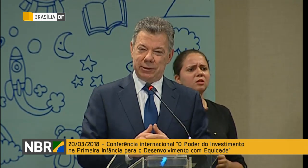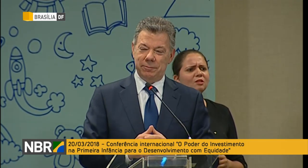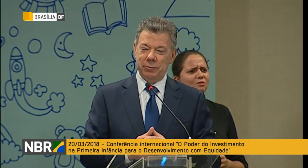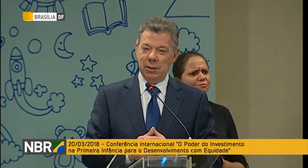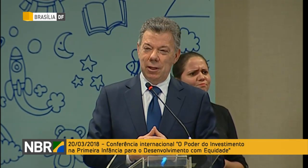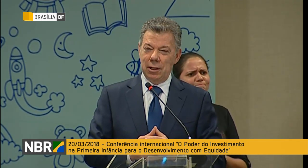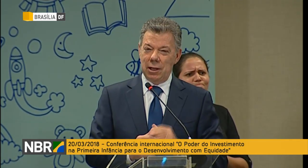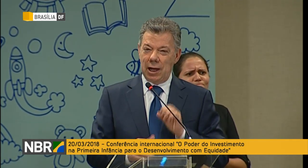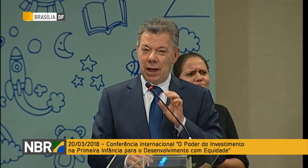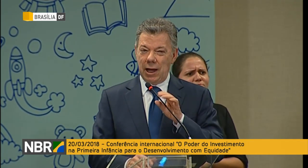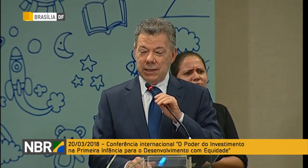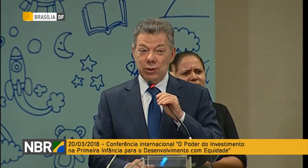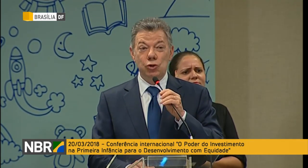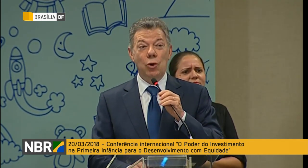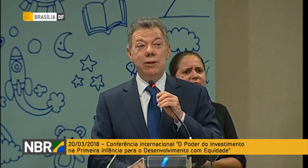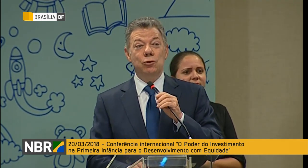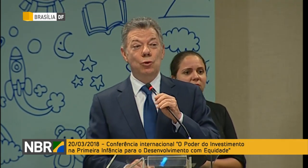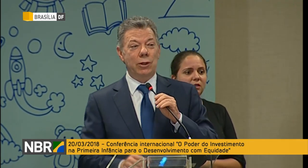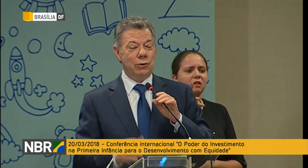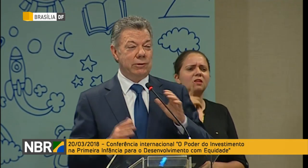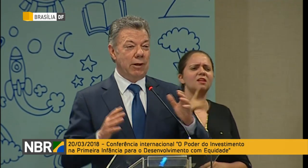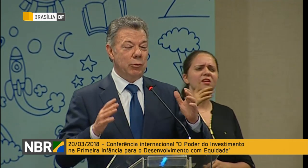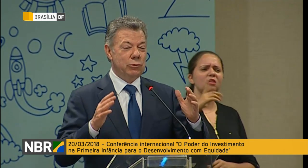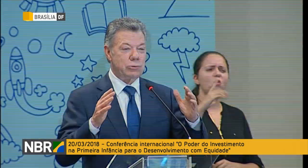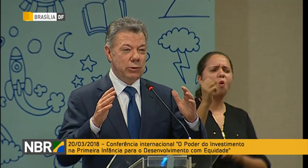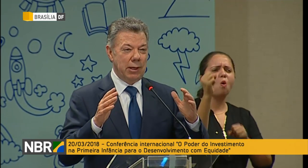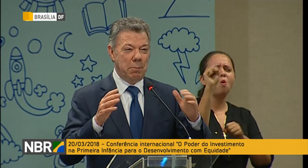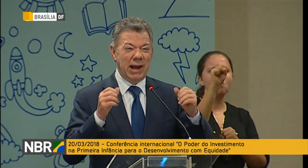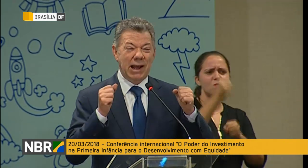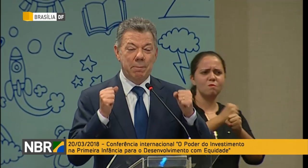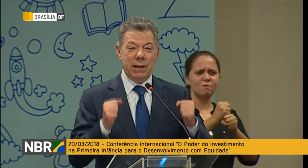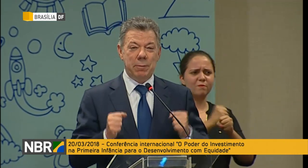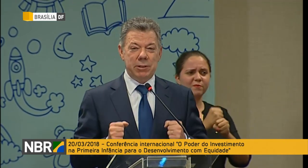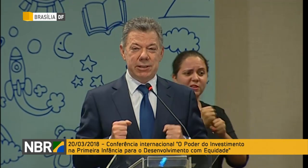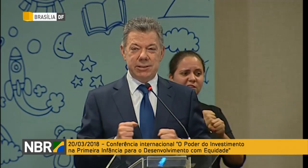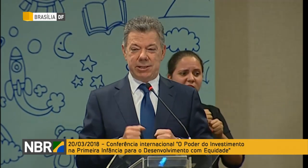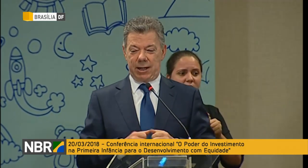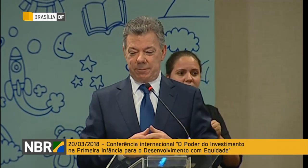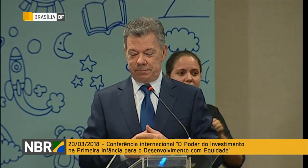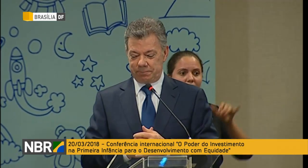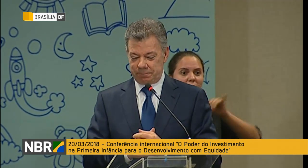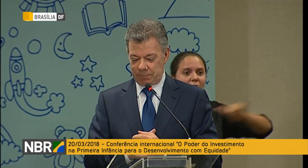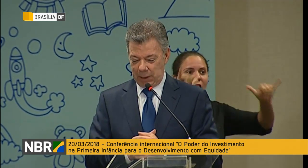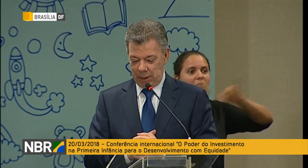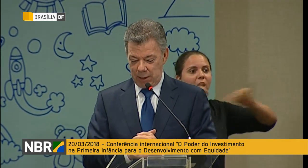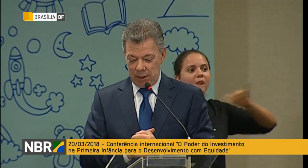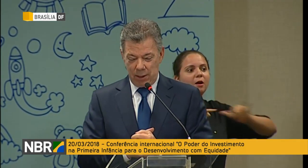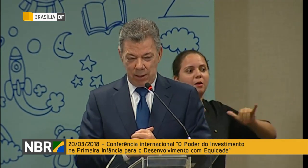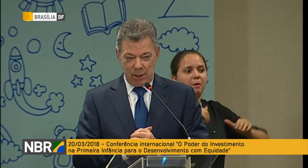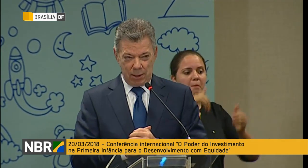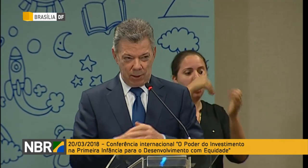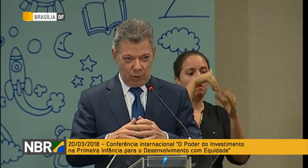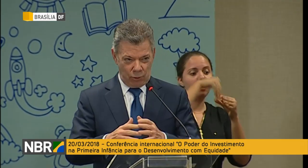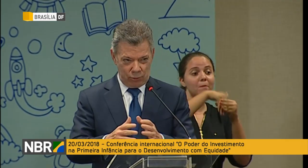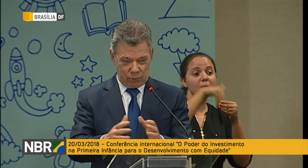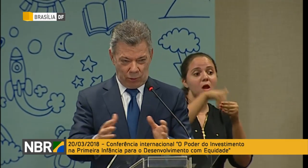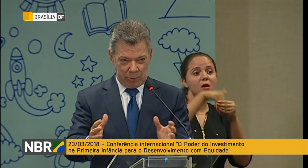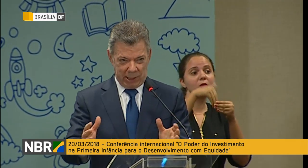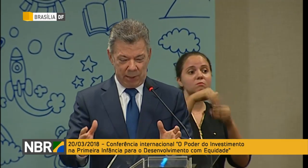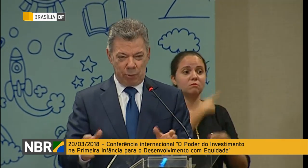forma muito, muito importante. Há 8 anos, quando nós estávamos em plena campanha